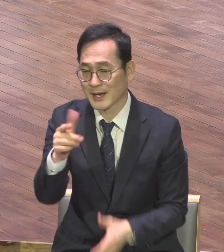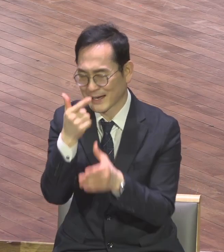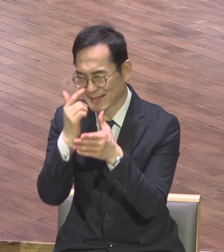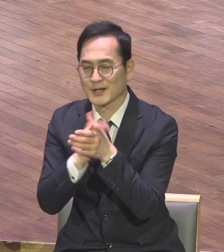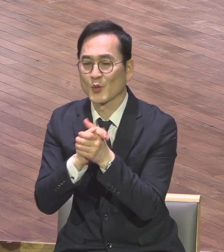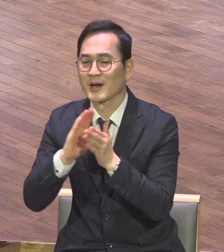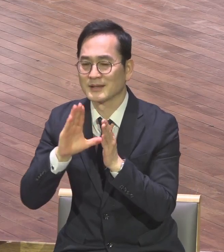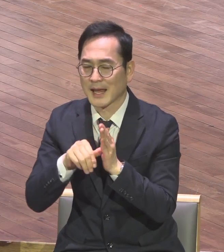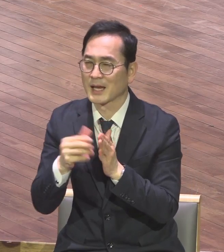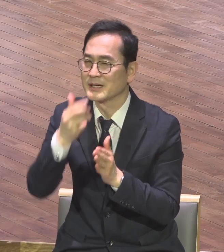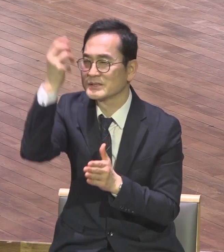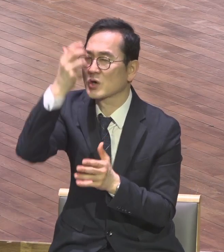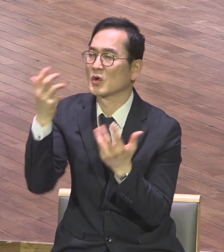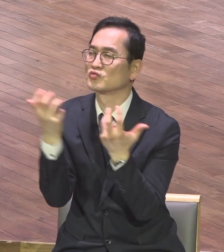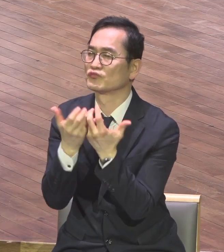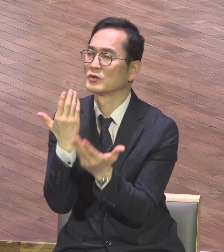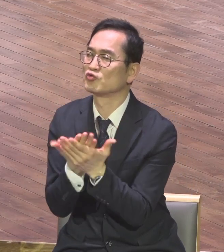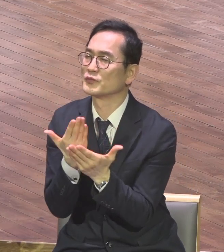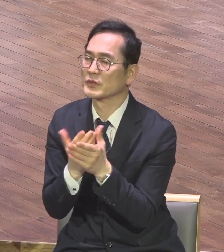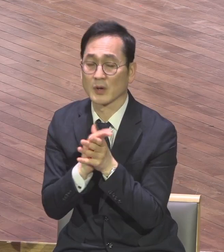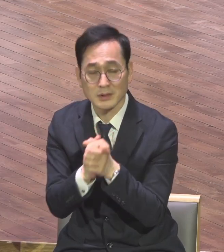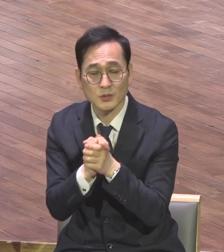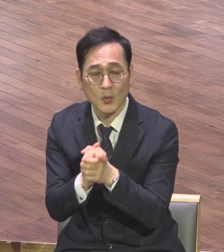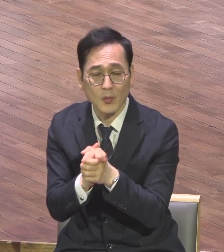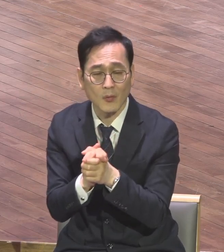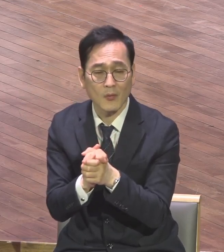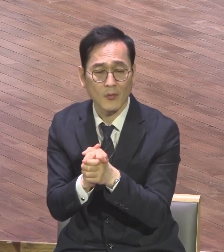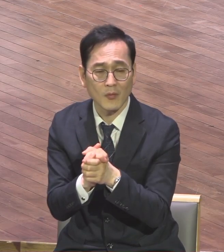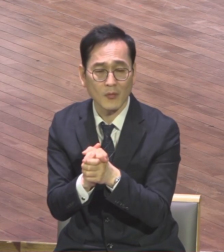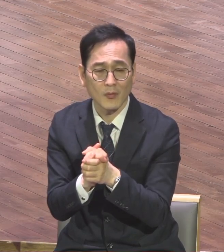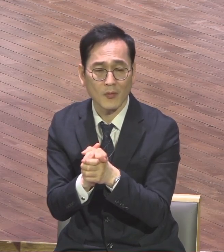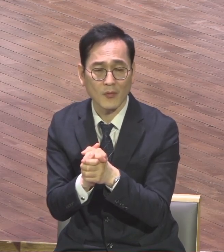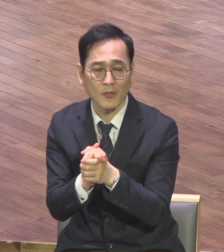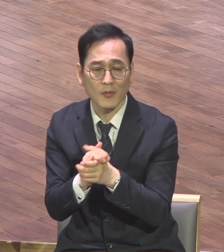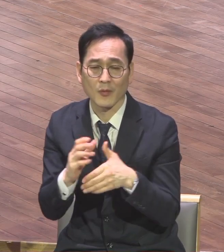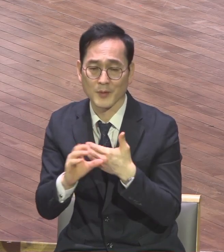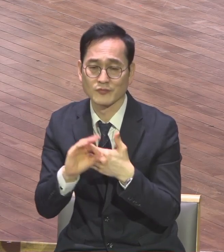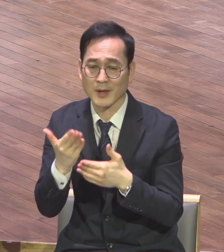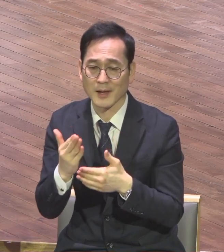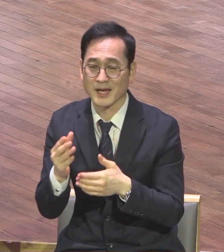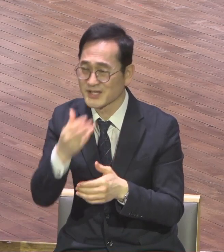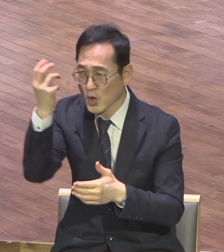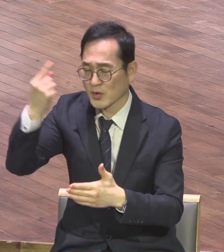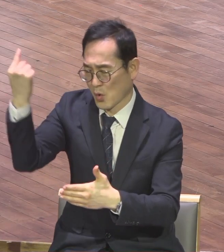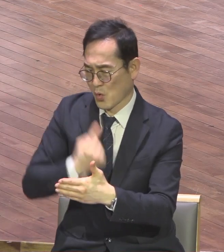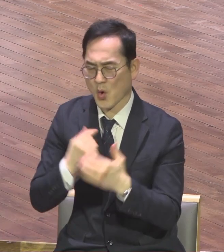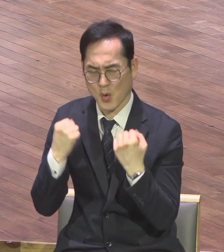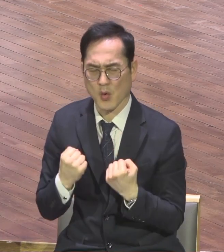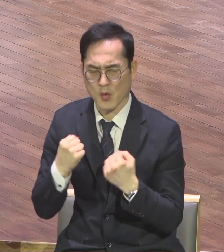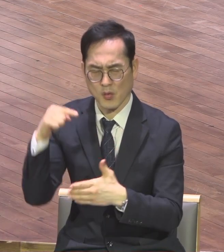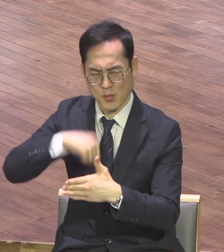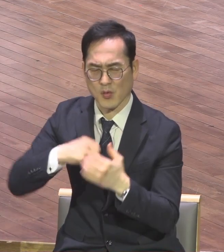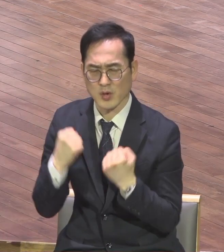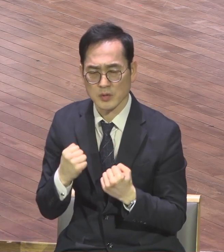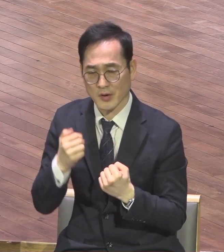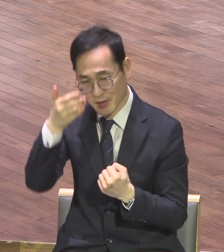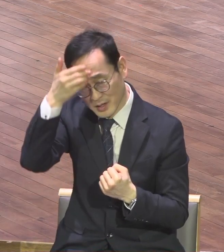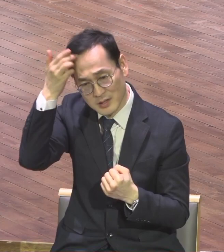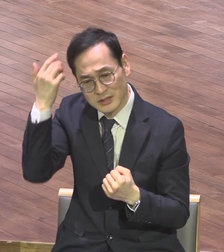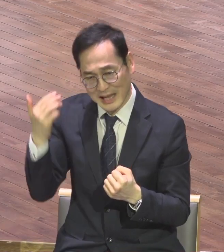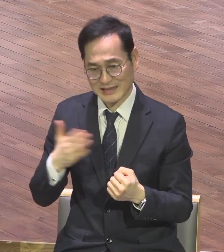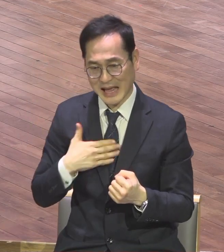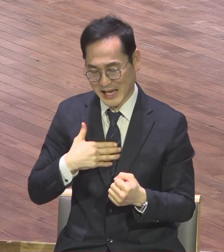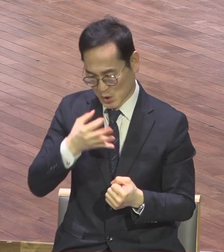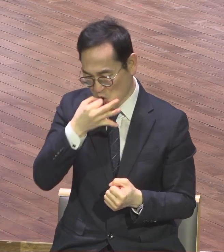주여 나의 성령 충만 주옵소서. 이미 성령은 와 계세요. 와 계시는데 성령 인도를 받아야 되는데 내 의지가